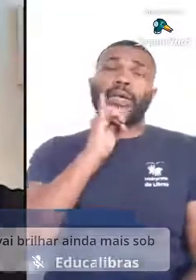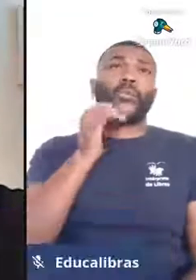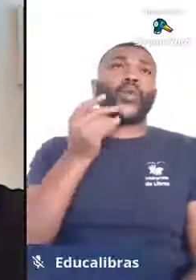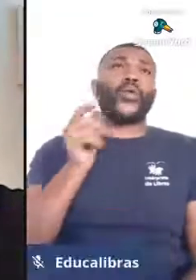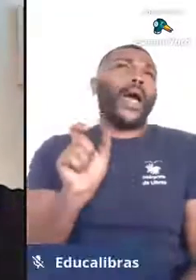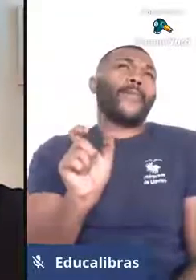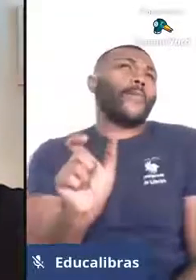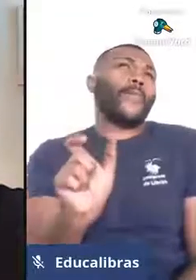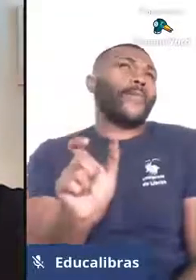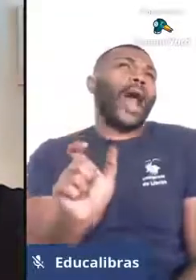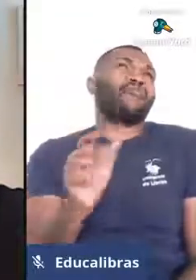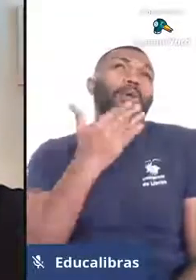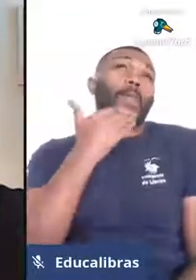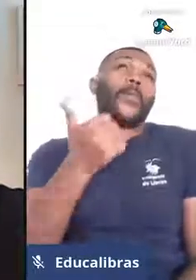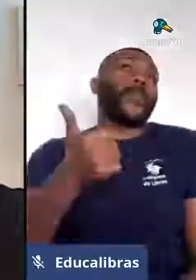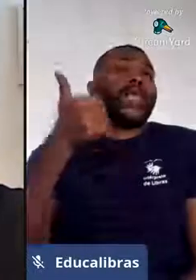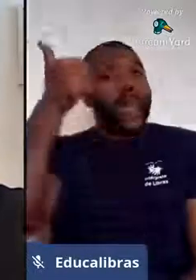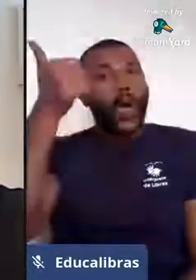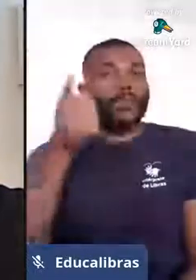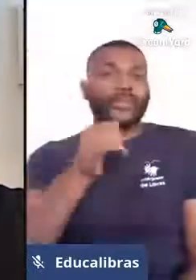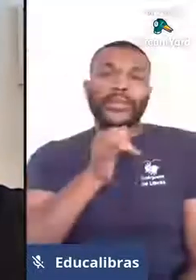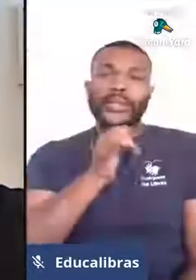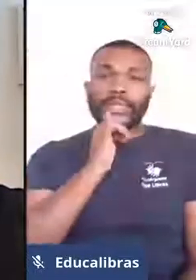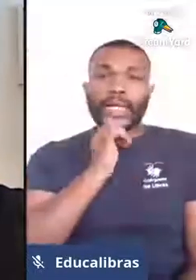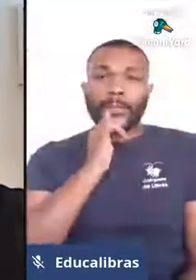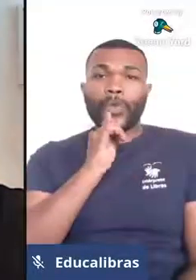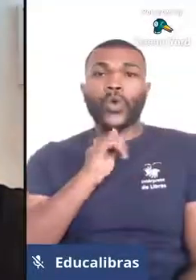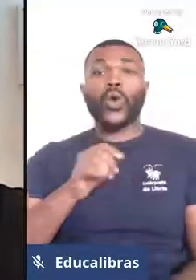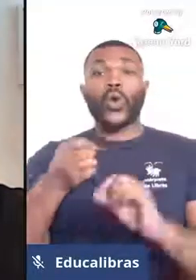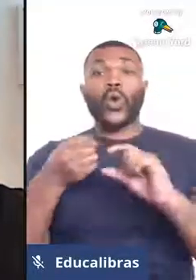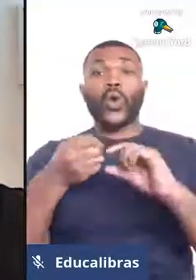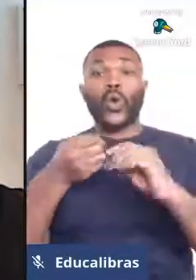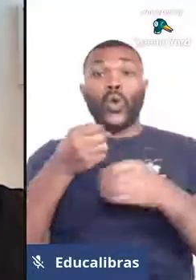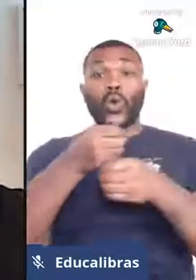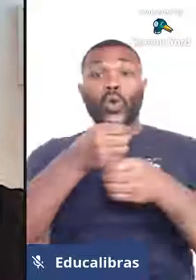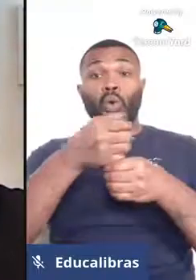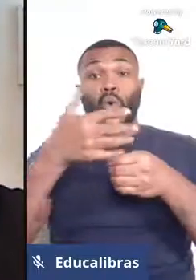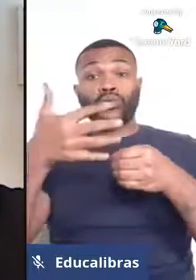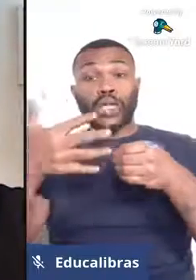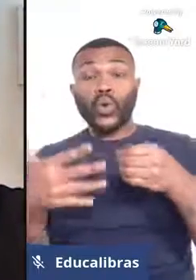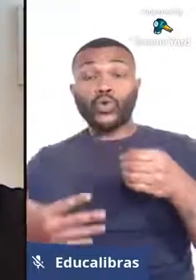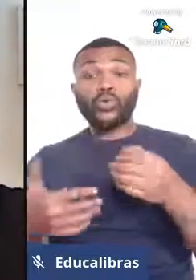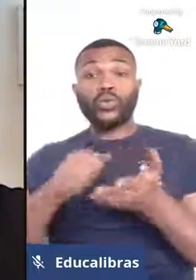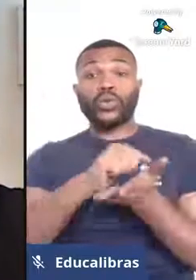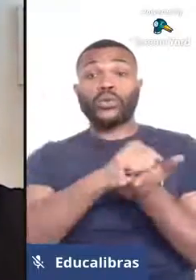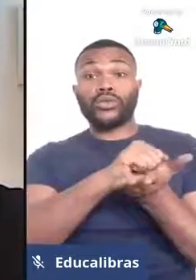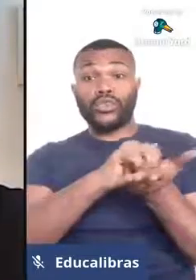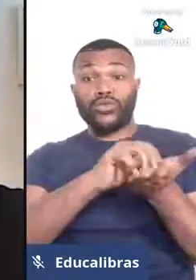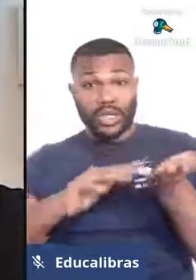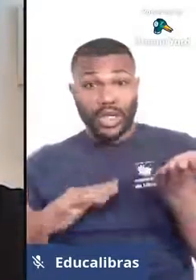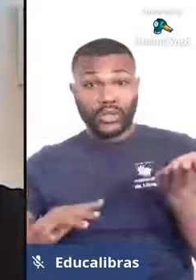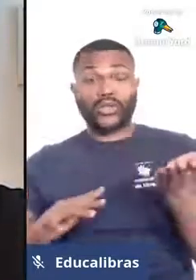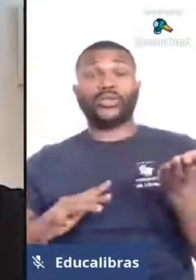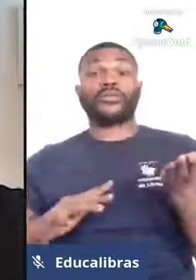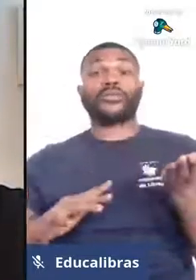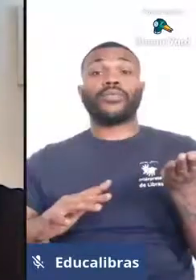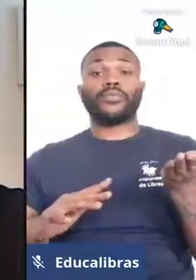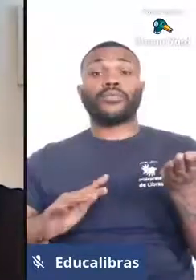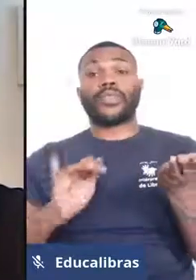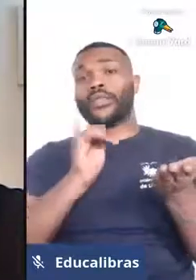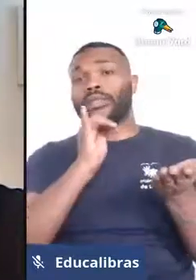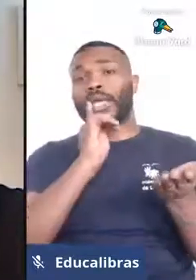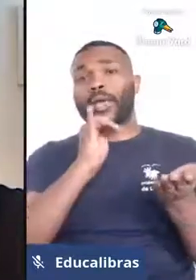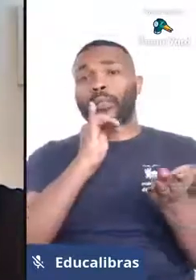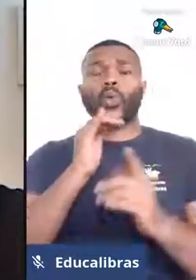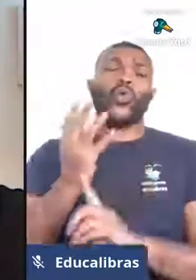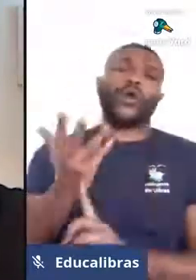a melhor, mas todo o conteúdo relacionado às atividades, sejam as atividades artísticas,